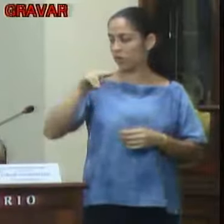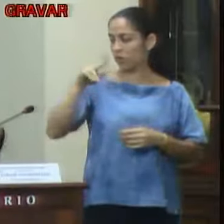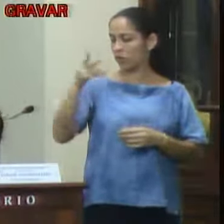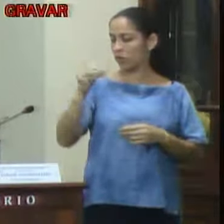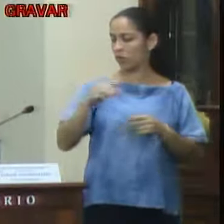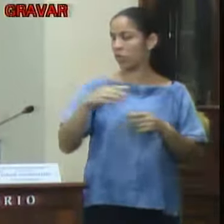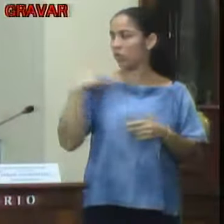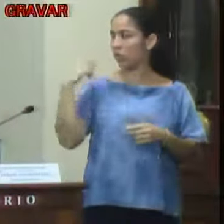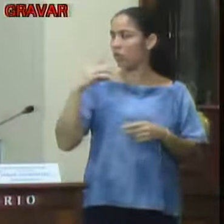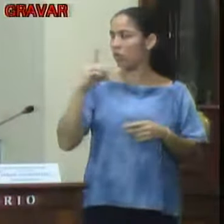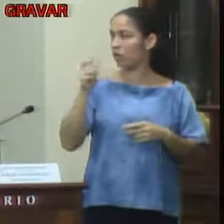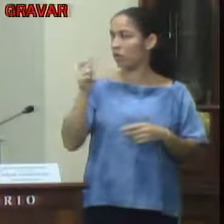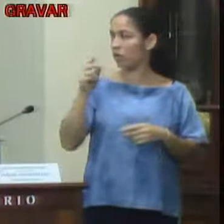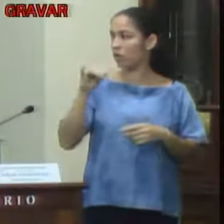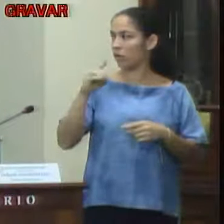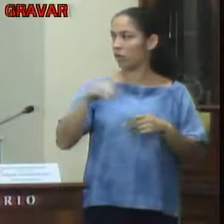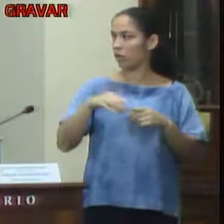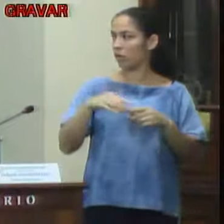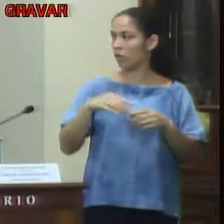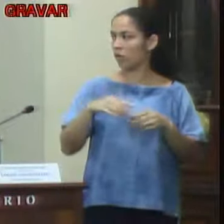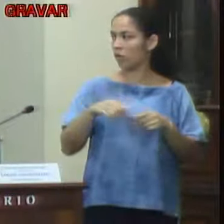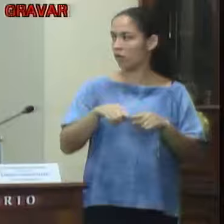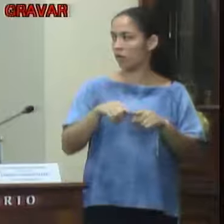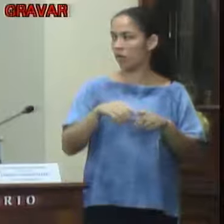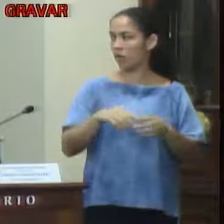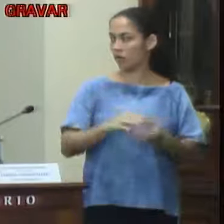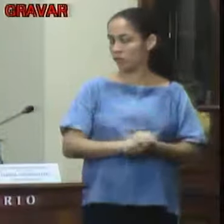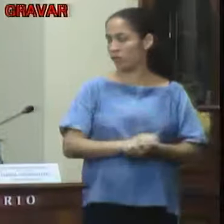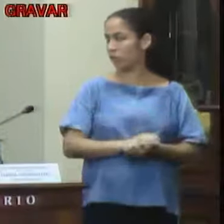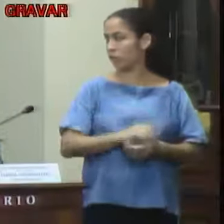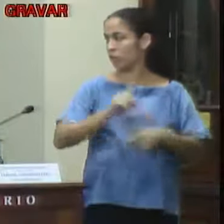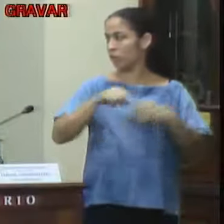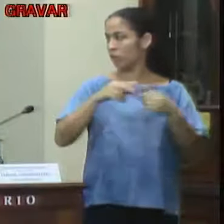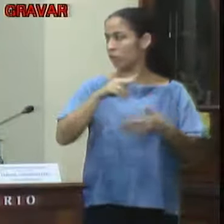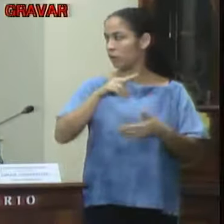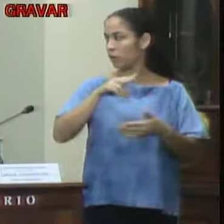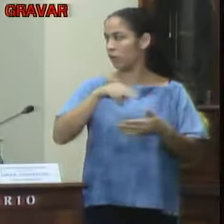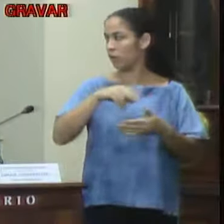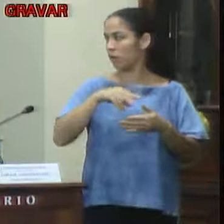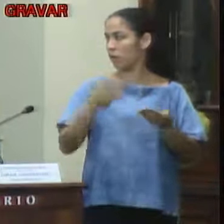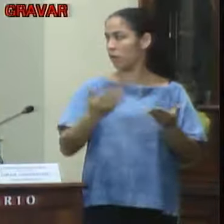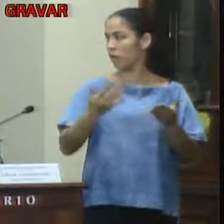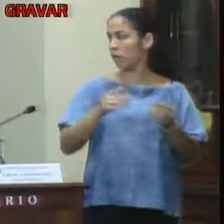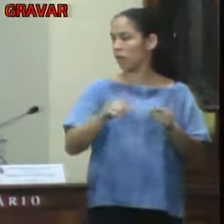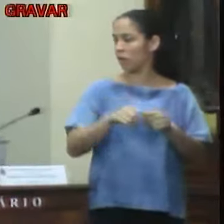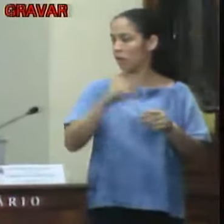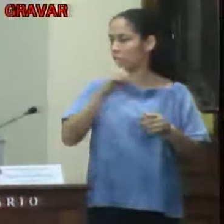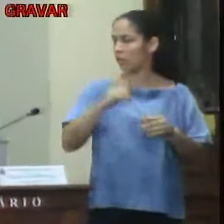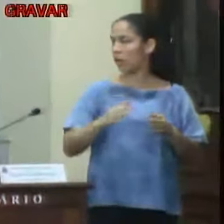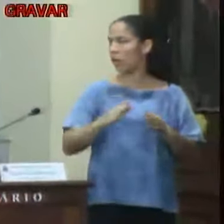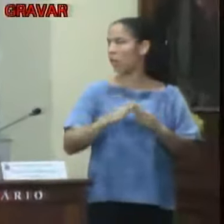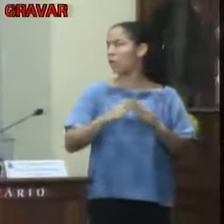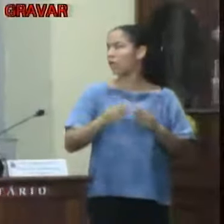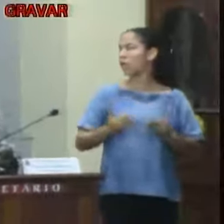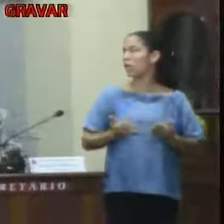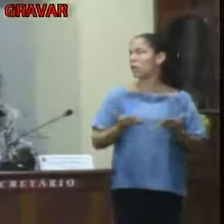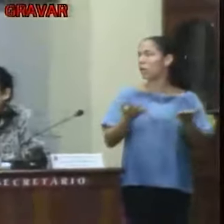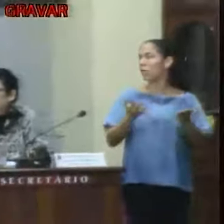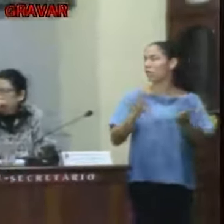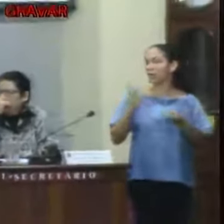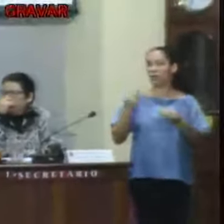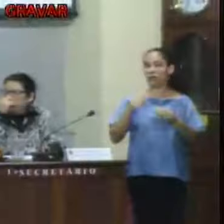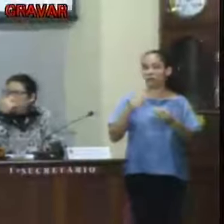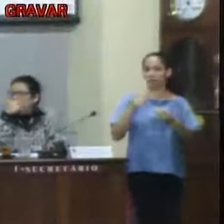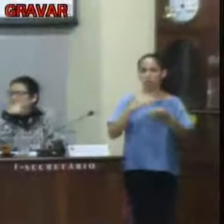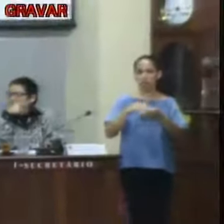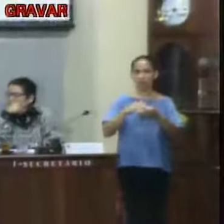de 2018, vereador David Nogueira. Após a leitura do expediente, defiro e solicito à diretoria da Câmara que encaminhe aos